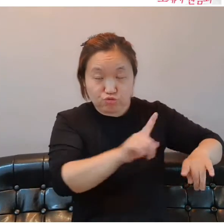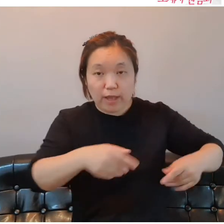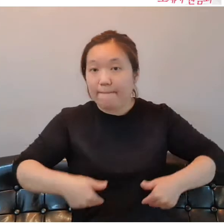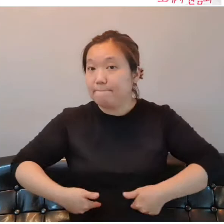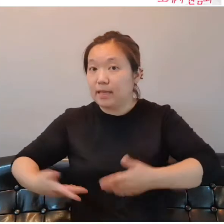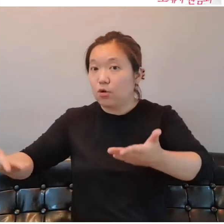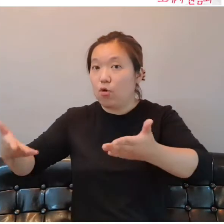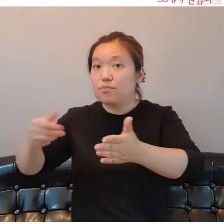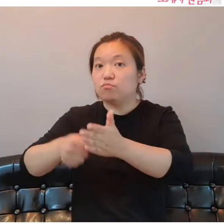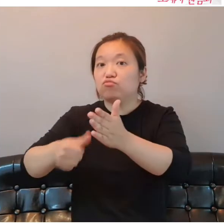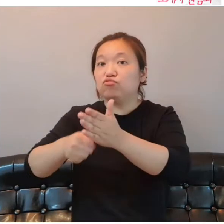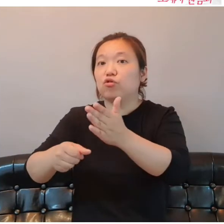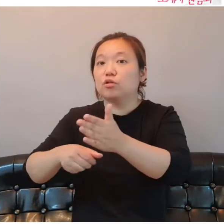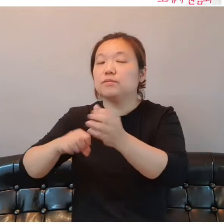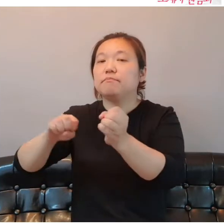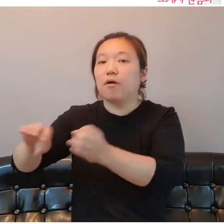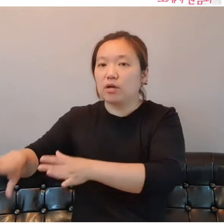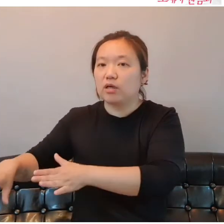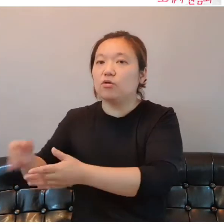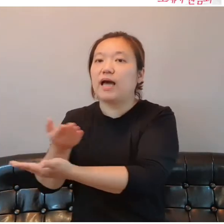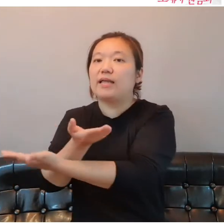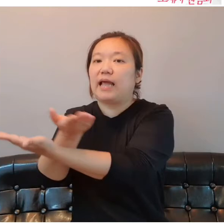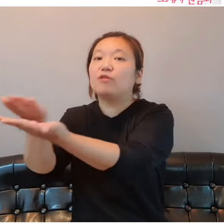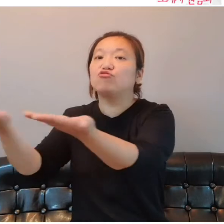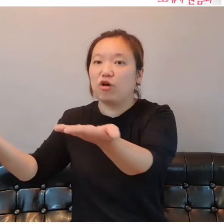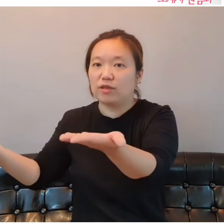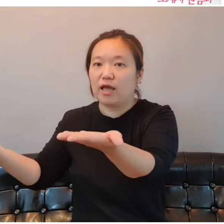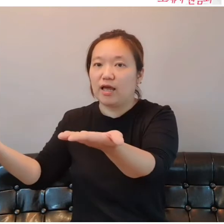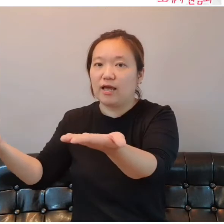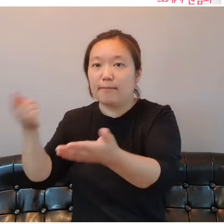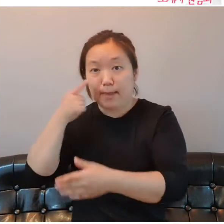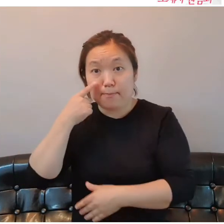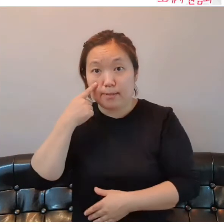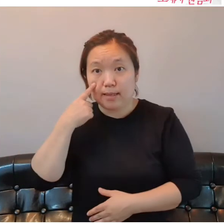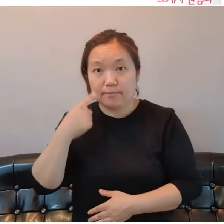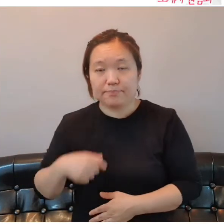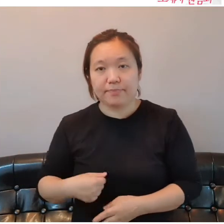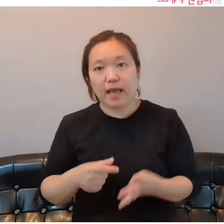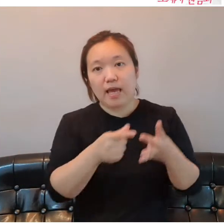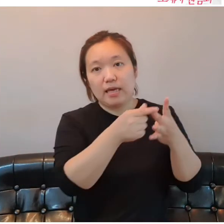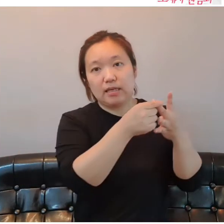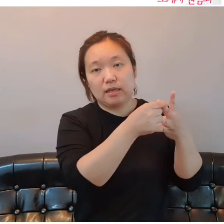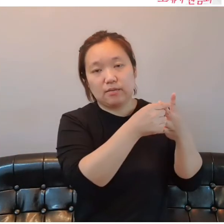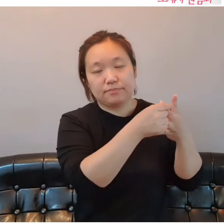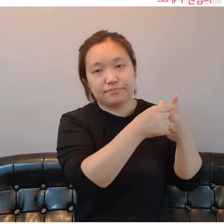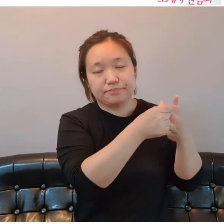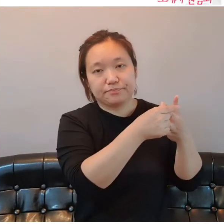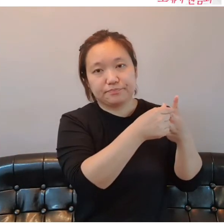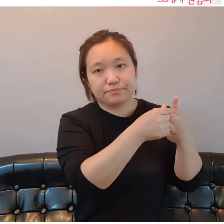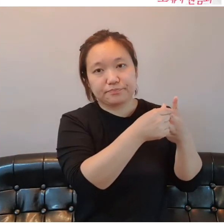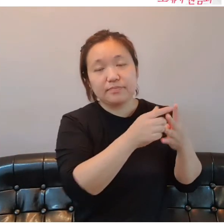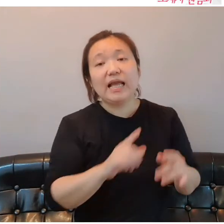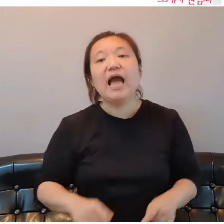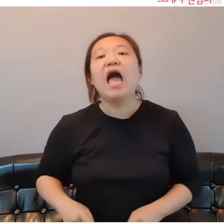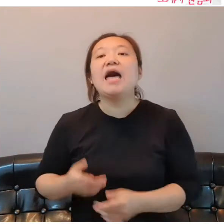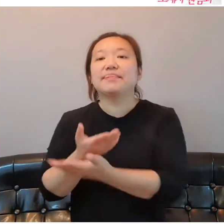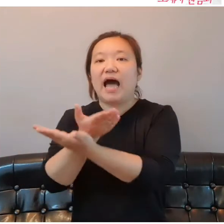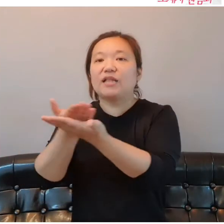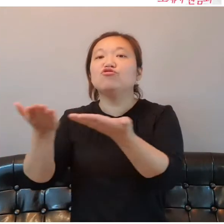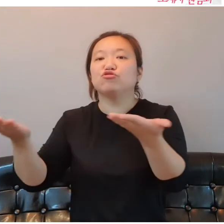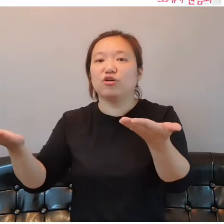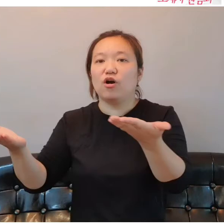단순하게 정리하는 게 미니멀 라이프의 기본입니다. 2단계는요, 나눔은 필수라는 거예요. 내게는